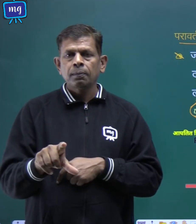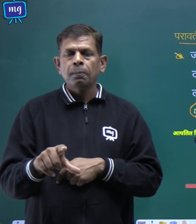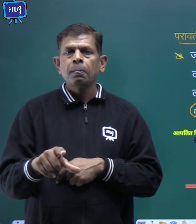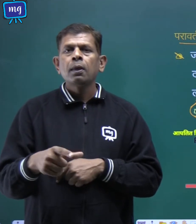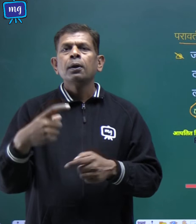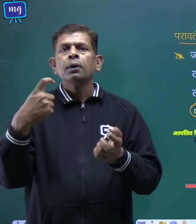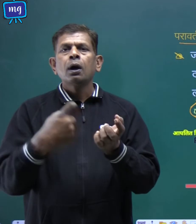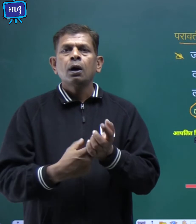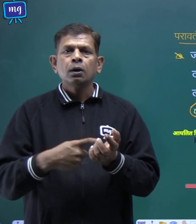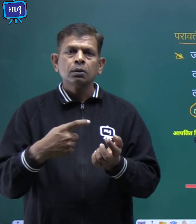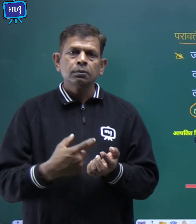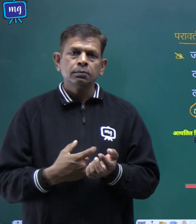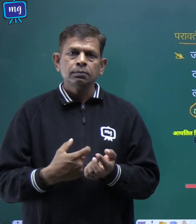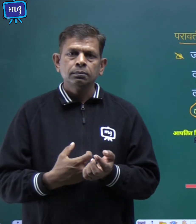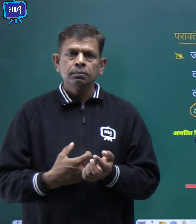परावर्तन कोण,